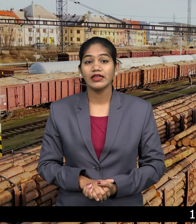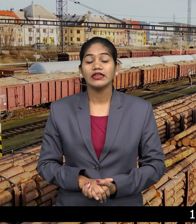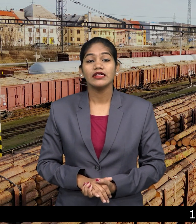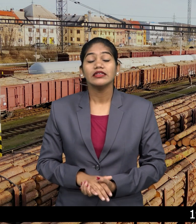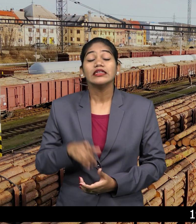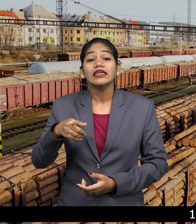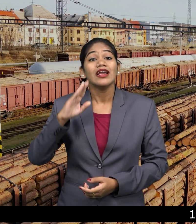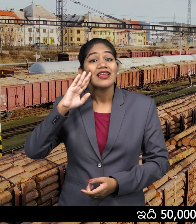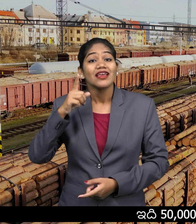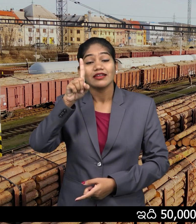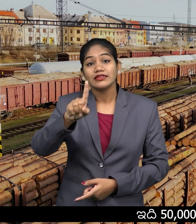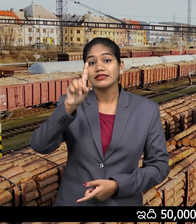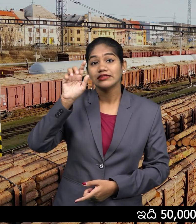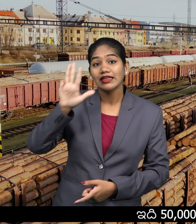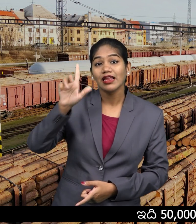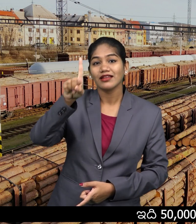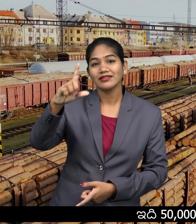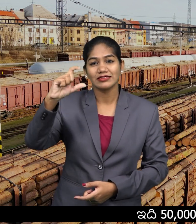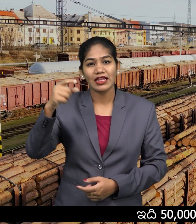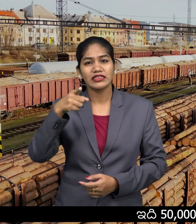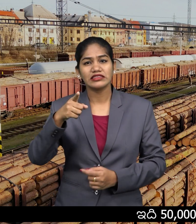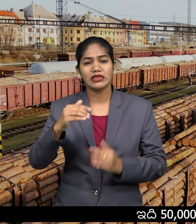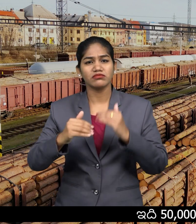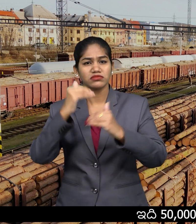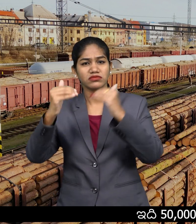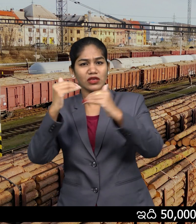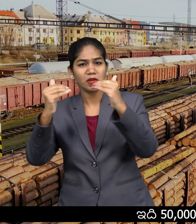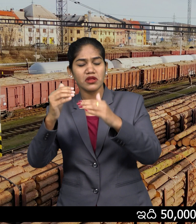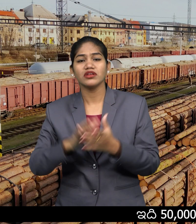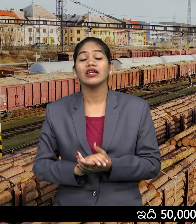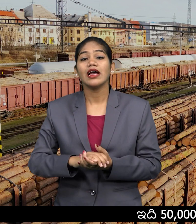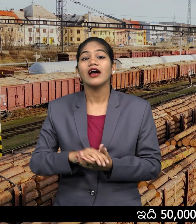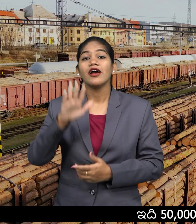1910 నాటికి ఇది 50,000 కిలోమీటర్లకు పెరిగింది.